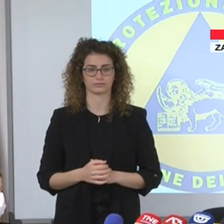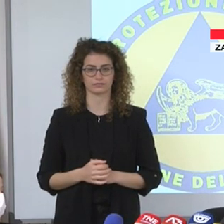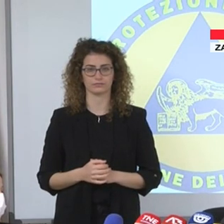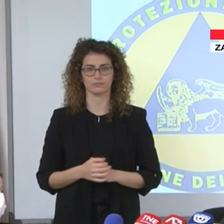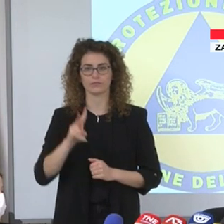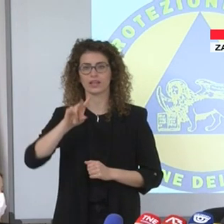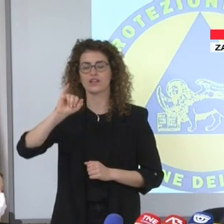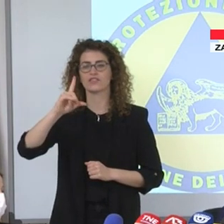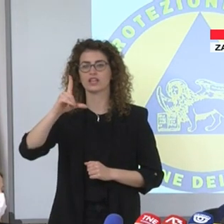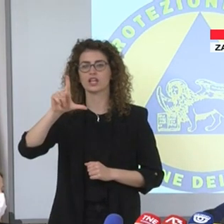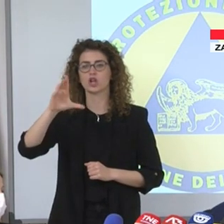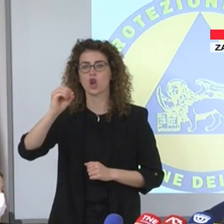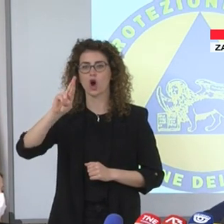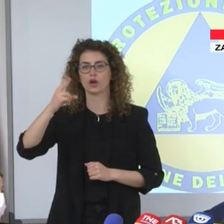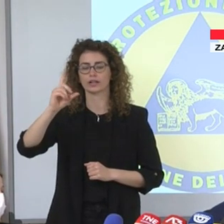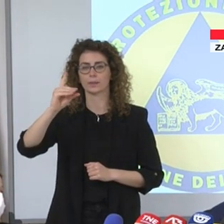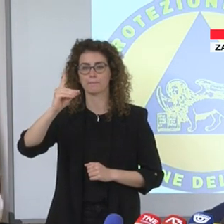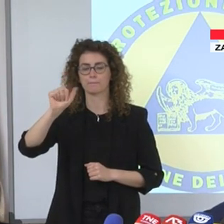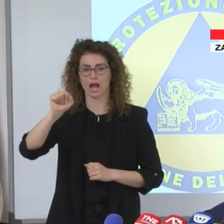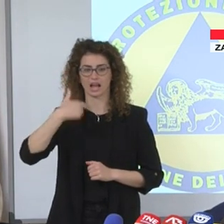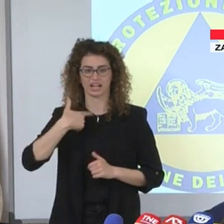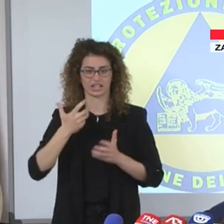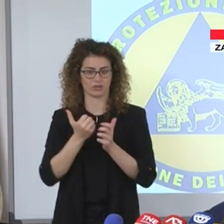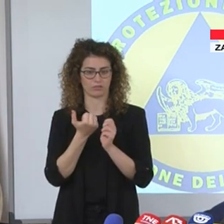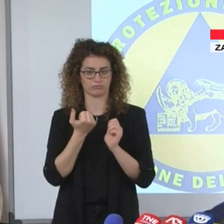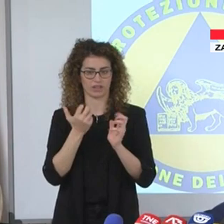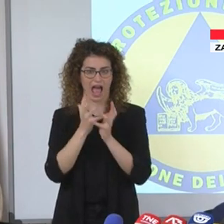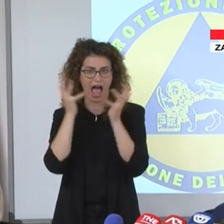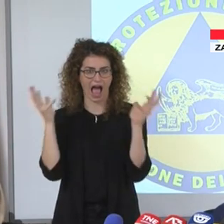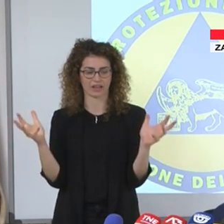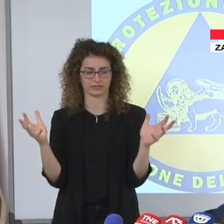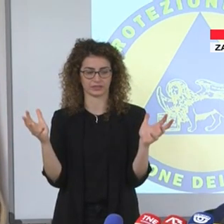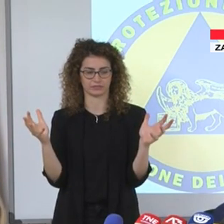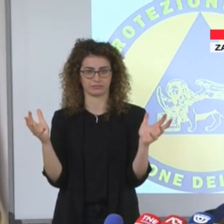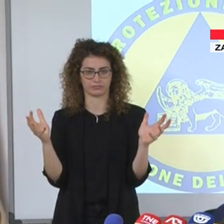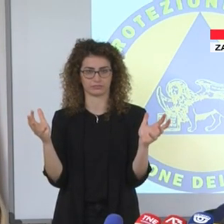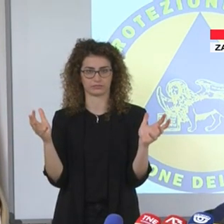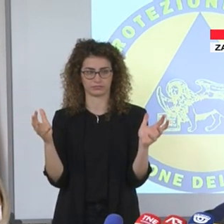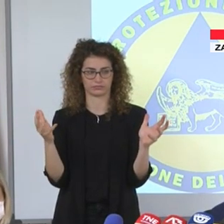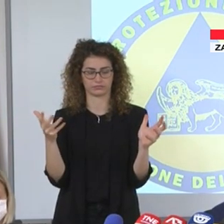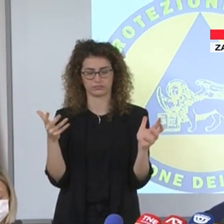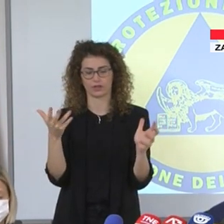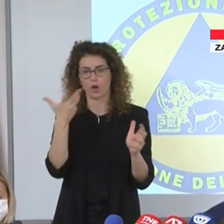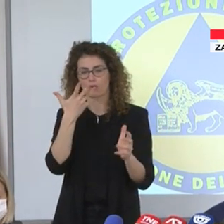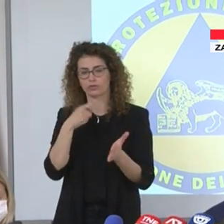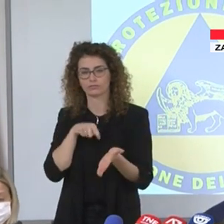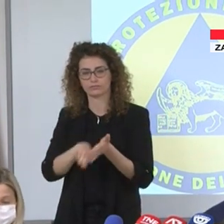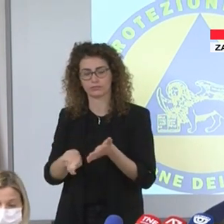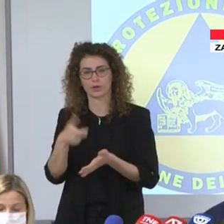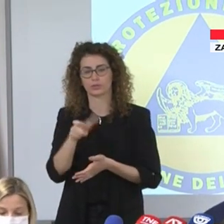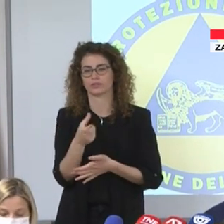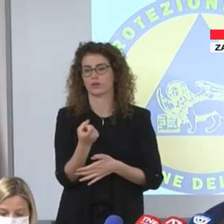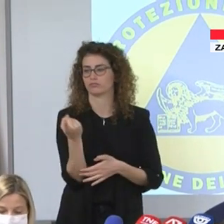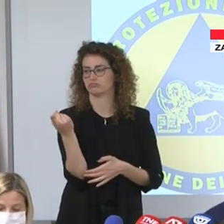di Villorba, penso che sia uno dei più grandi, nel senso che mi va di valorizzarlo, perché anche qui è un imprenditore. L'altro ieri